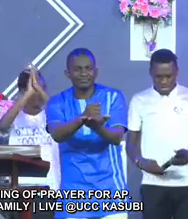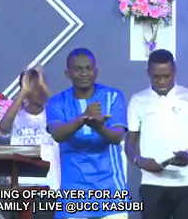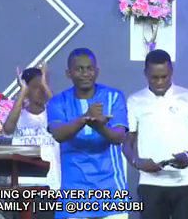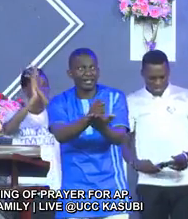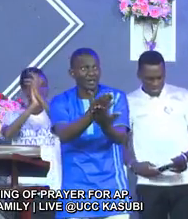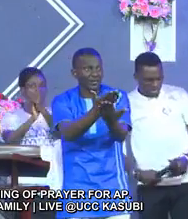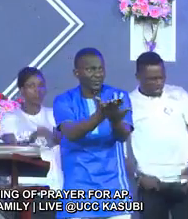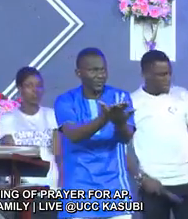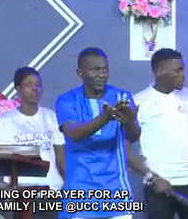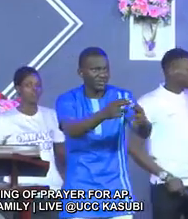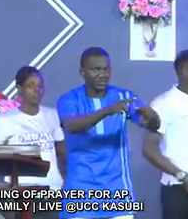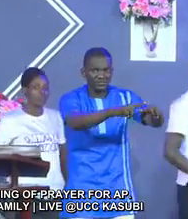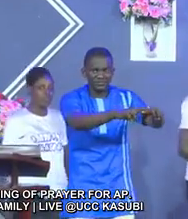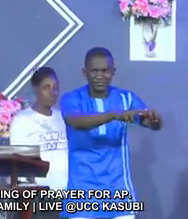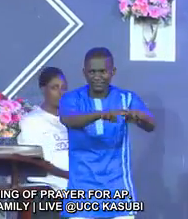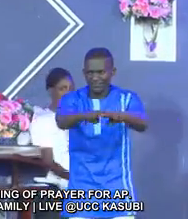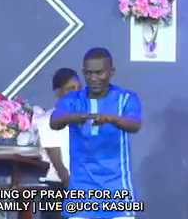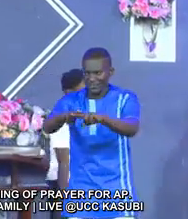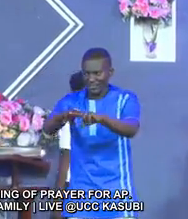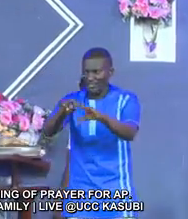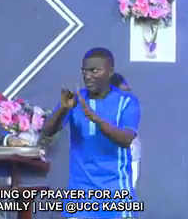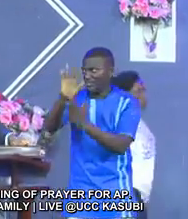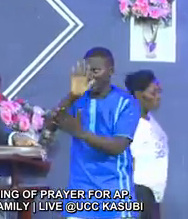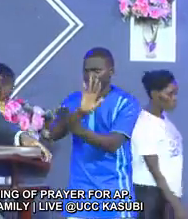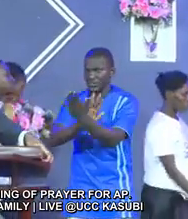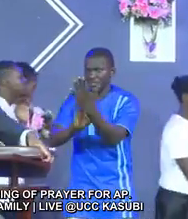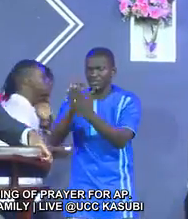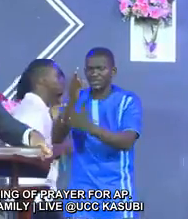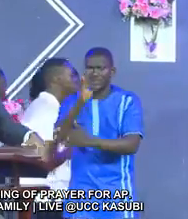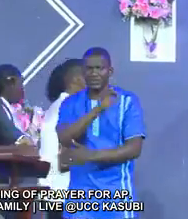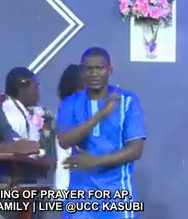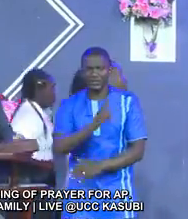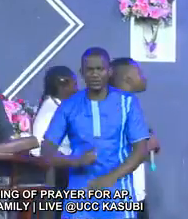ansabe tutuleko omukubeerawo kwa Katonda